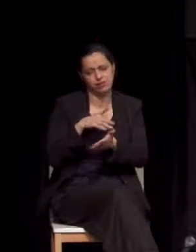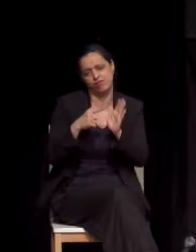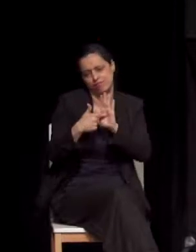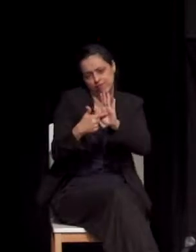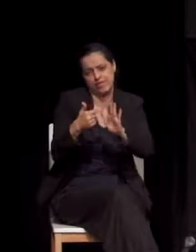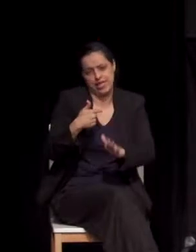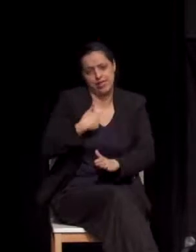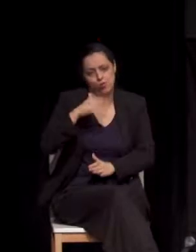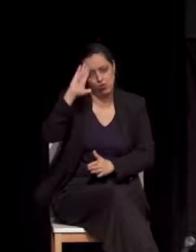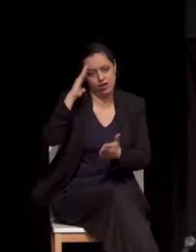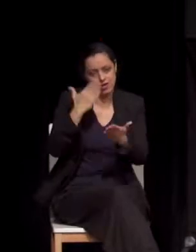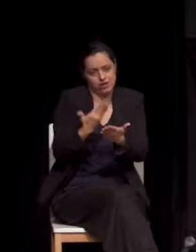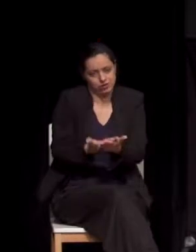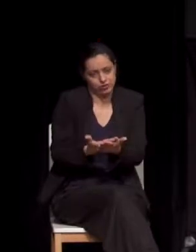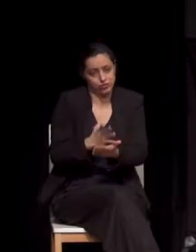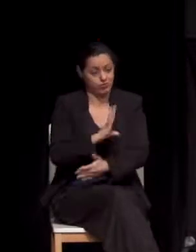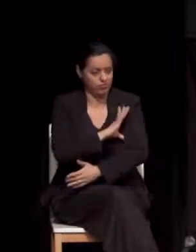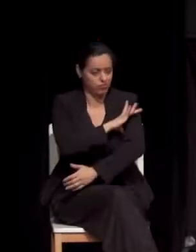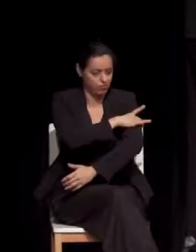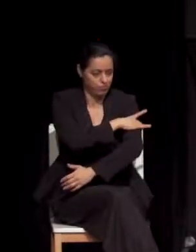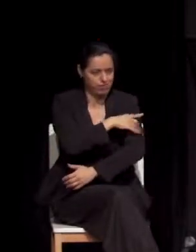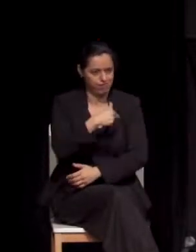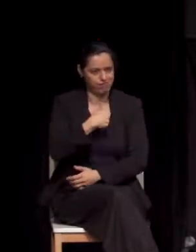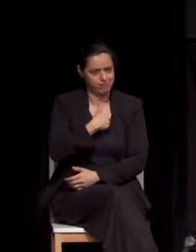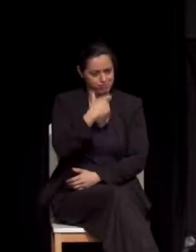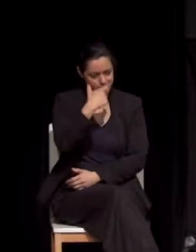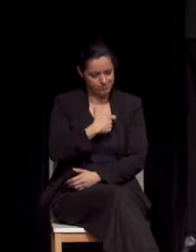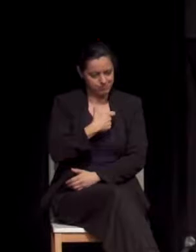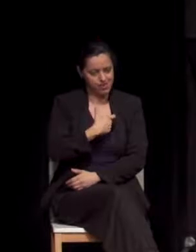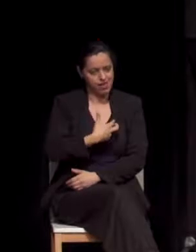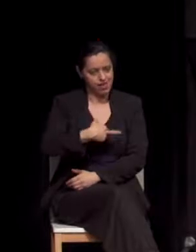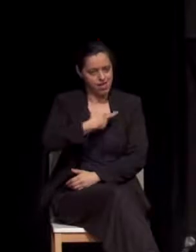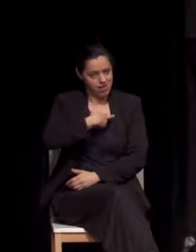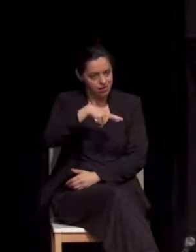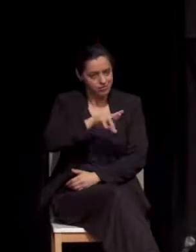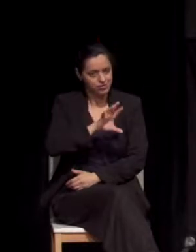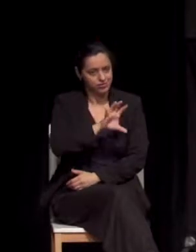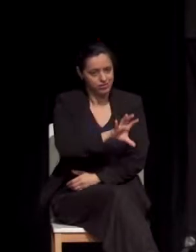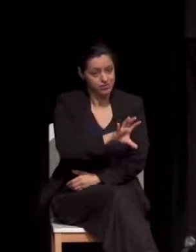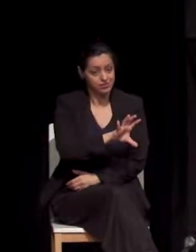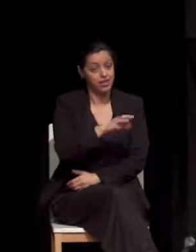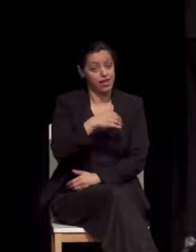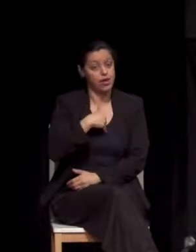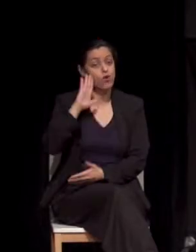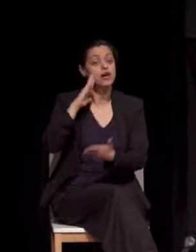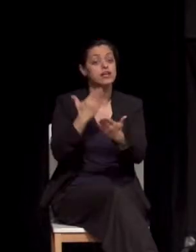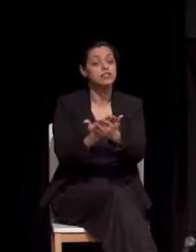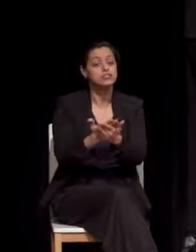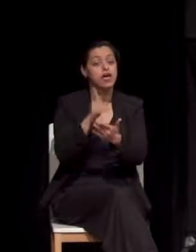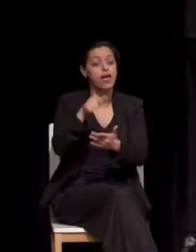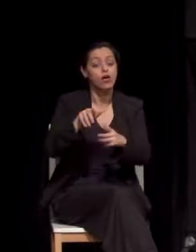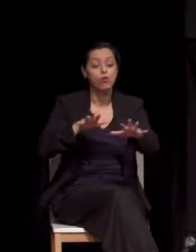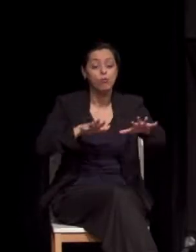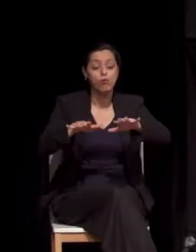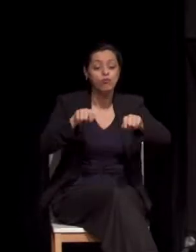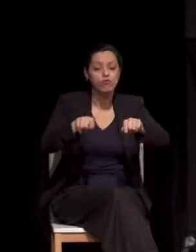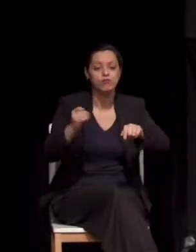no candomblé e acredito que é um movimento comum para Exu, que é um